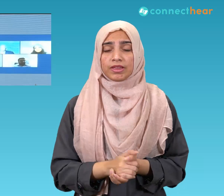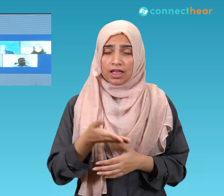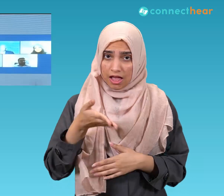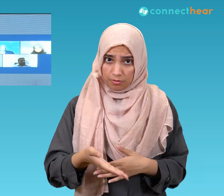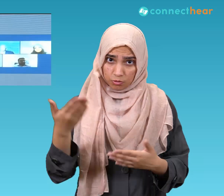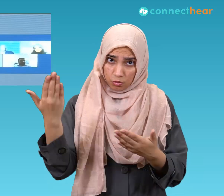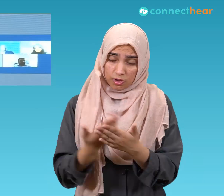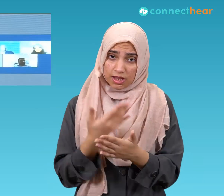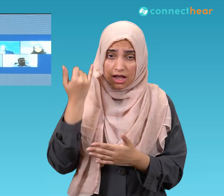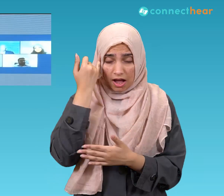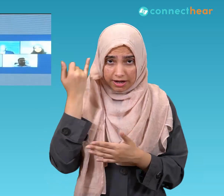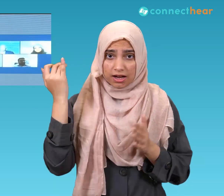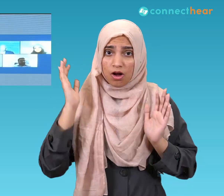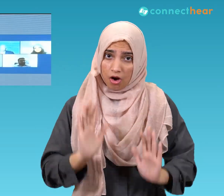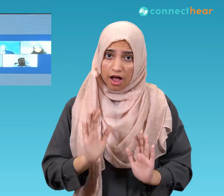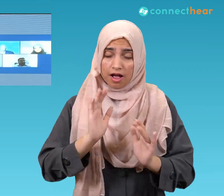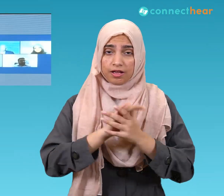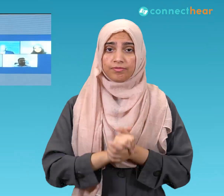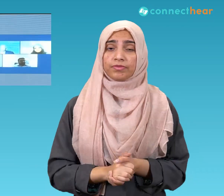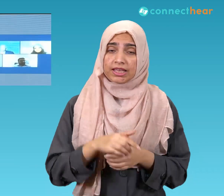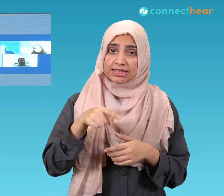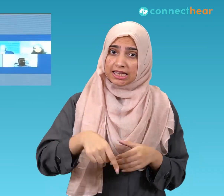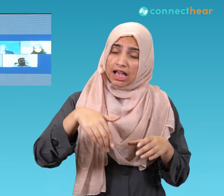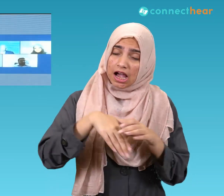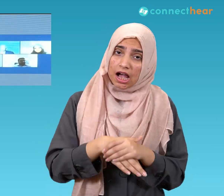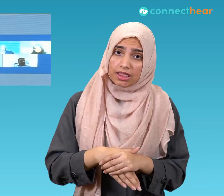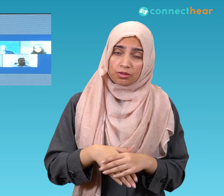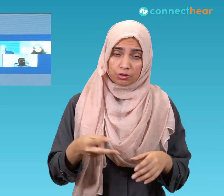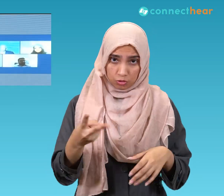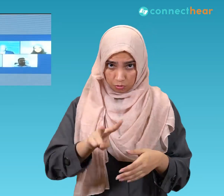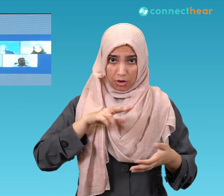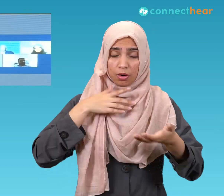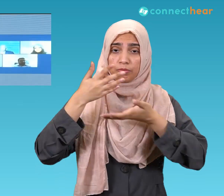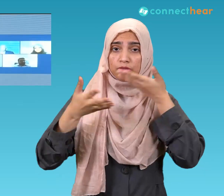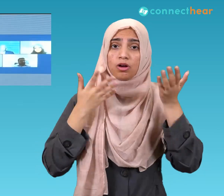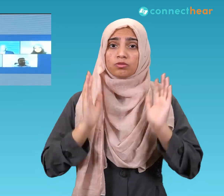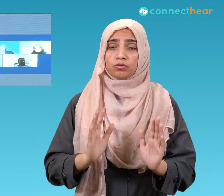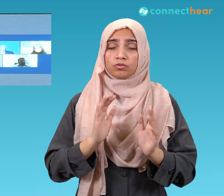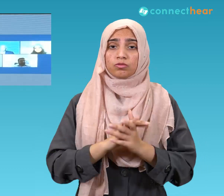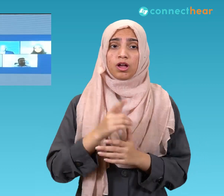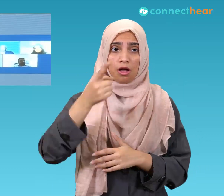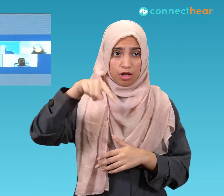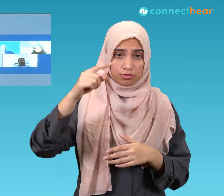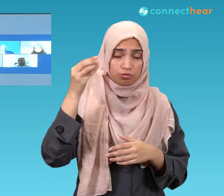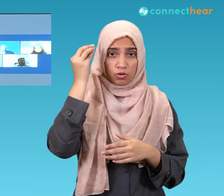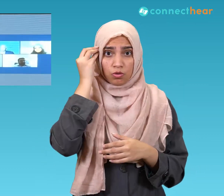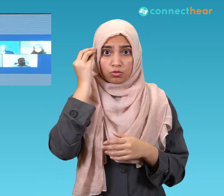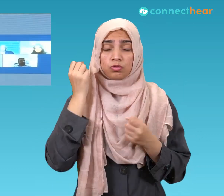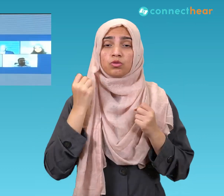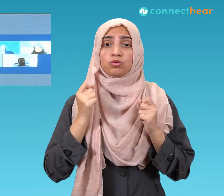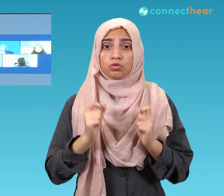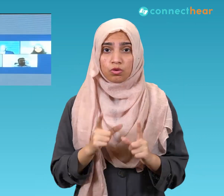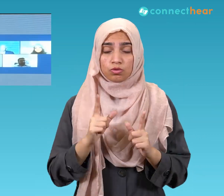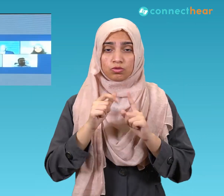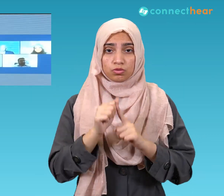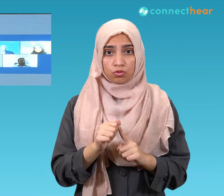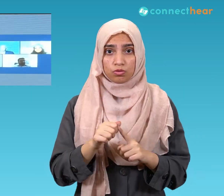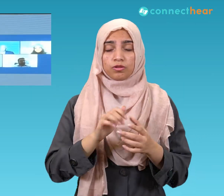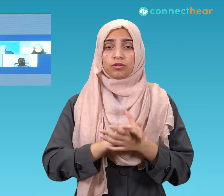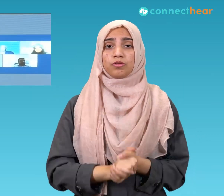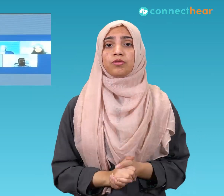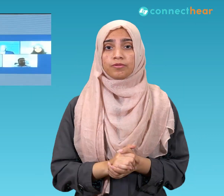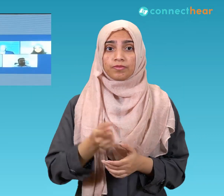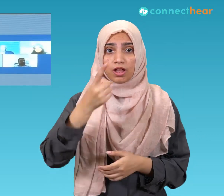اب جو سچویشن ہے اس میں پھر سے آپ سے اس کی تاکید کروں گا کہ آپ نے پوری طرح اس کے